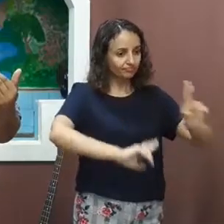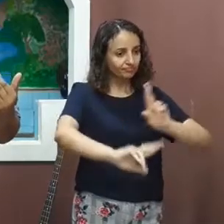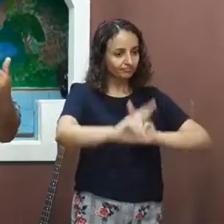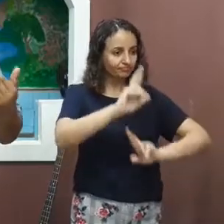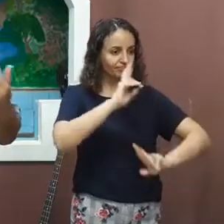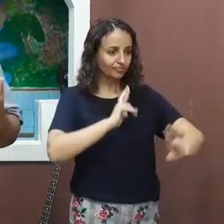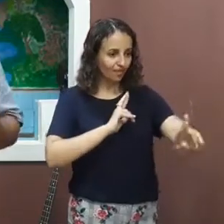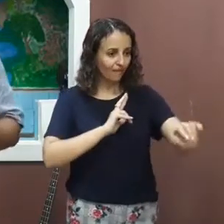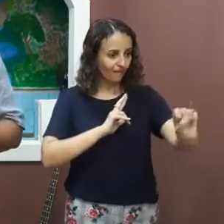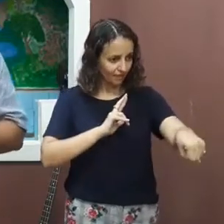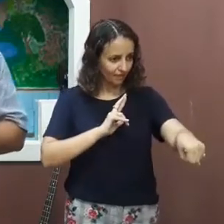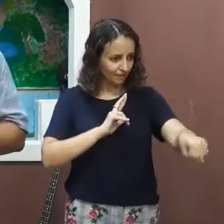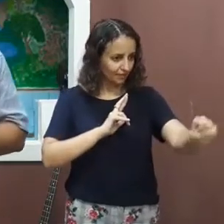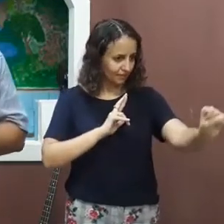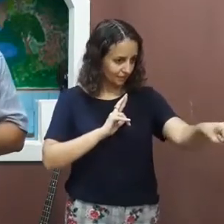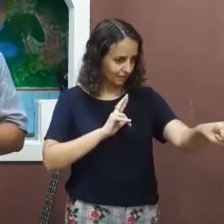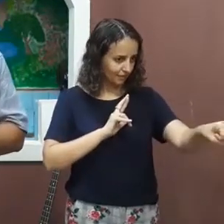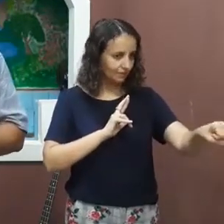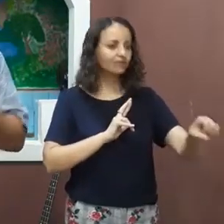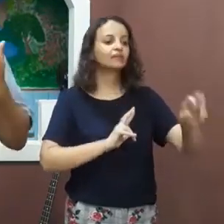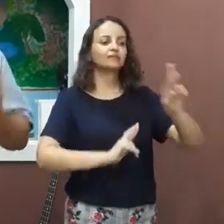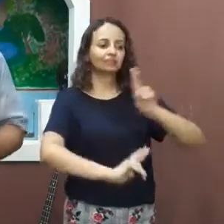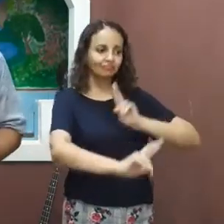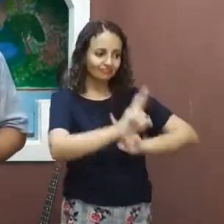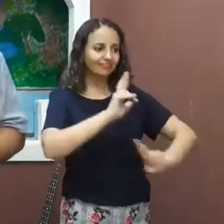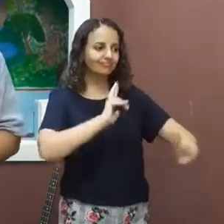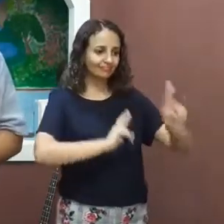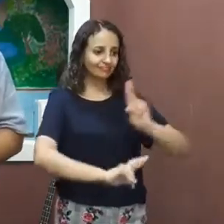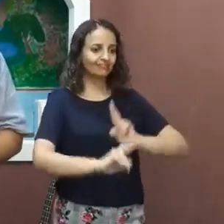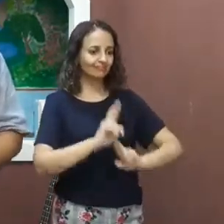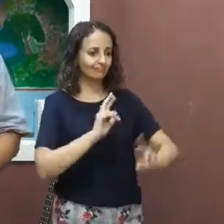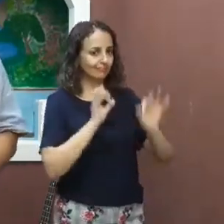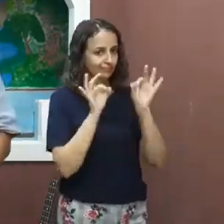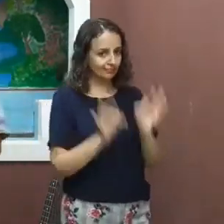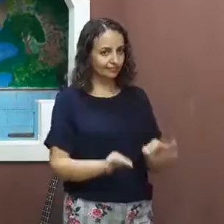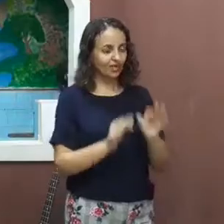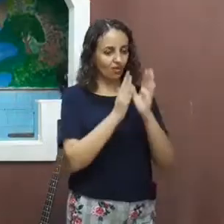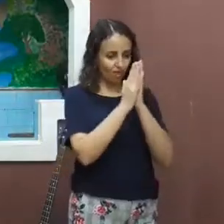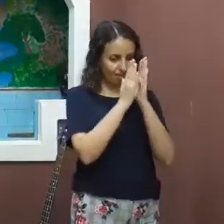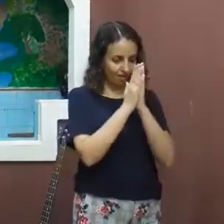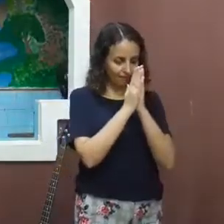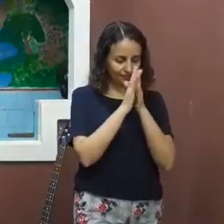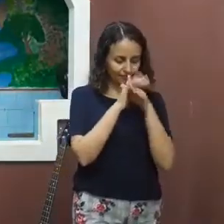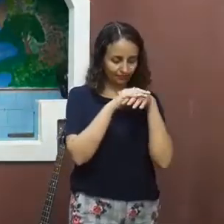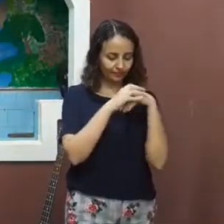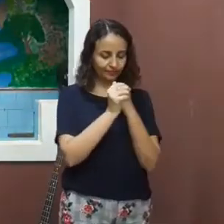interage com Deus? Curva sua cabeça, nós vamos orar.